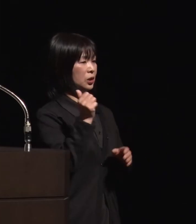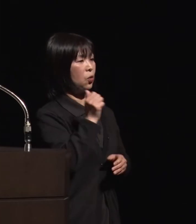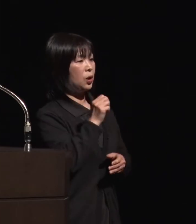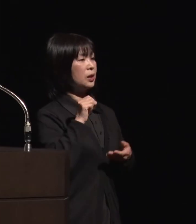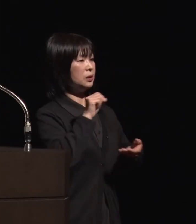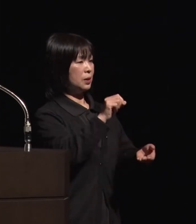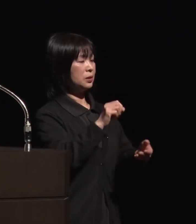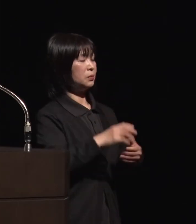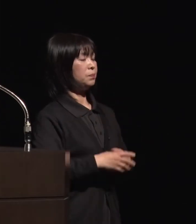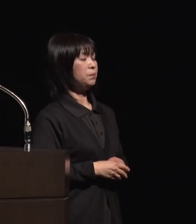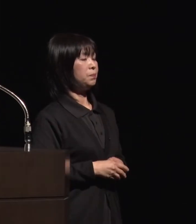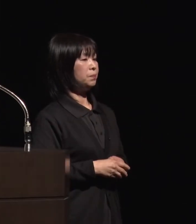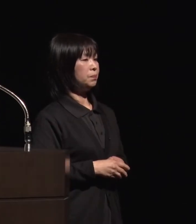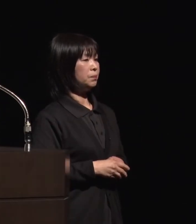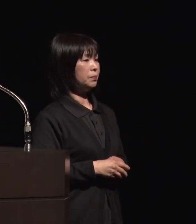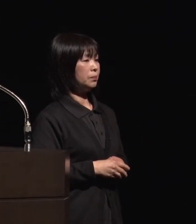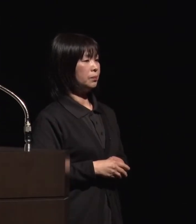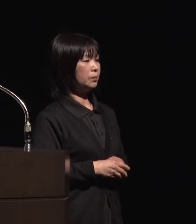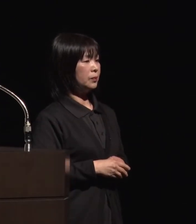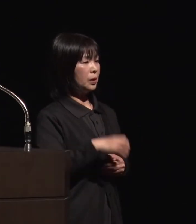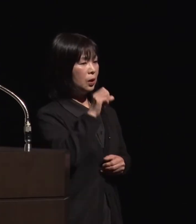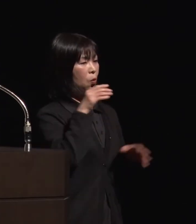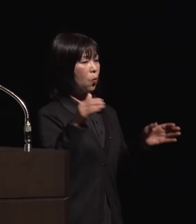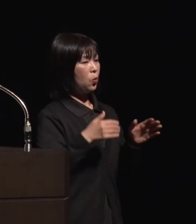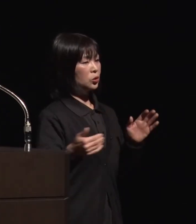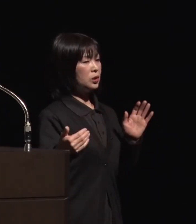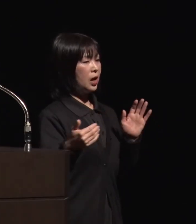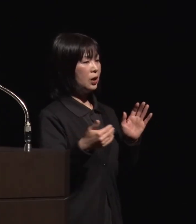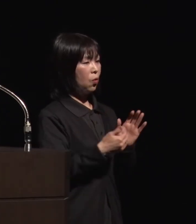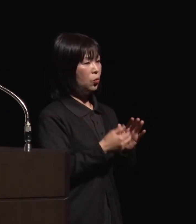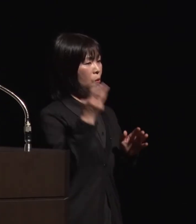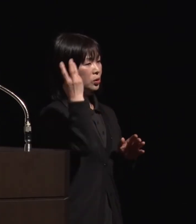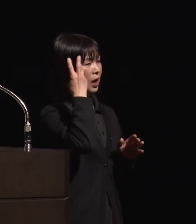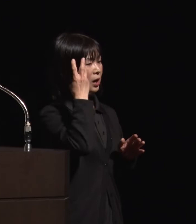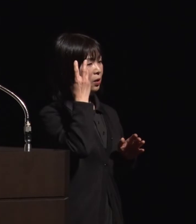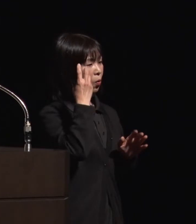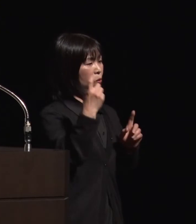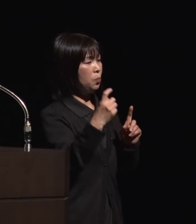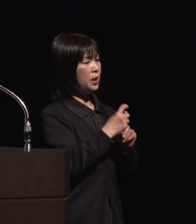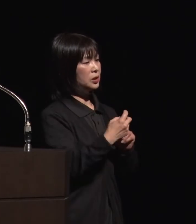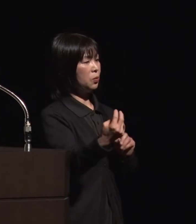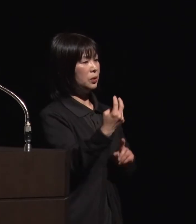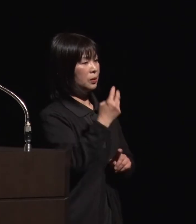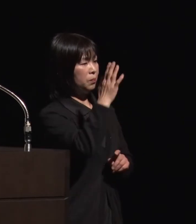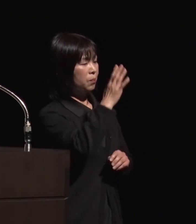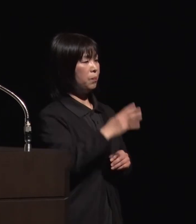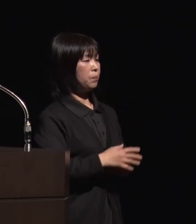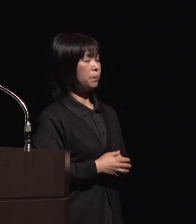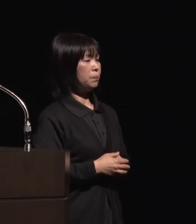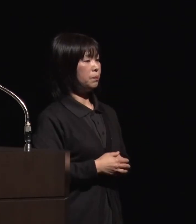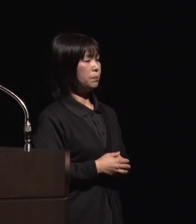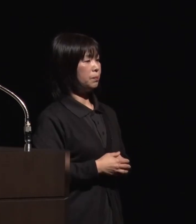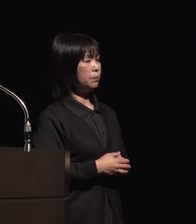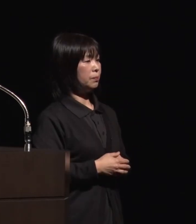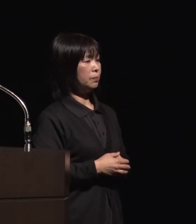介します。旅行集巻末の参考資料ページをご覧ください。